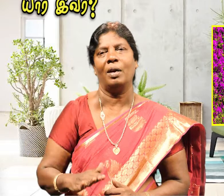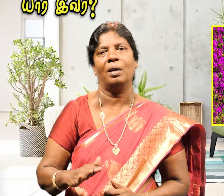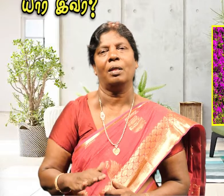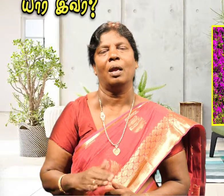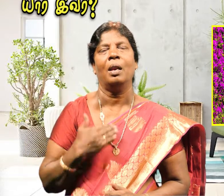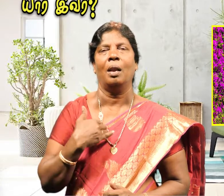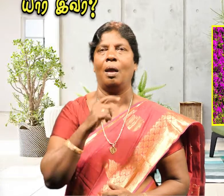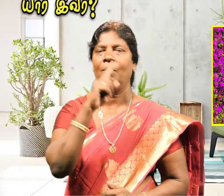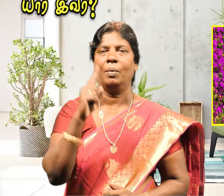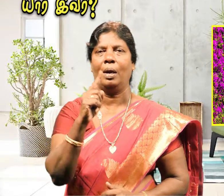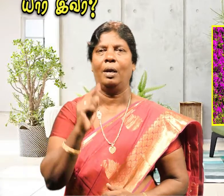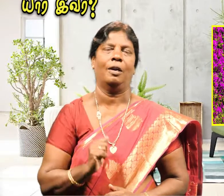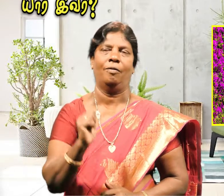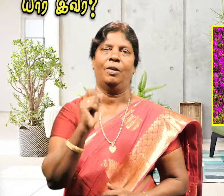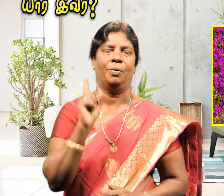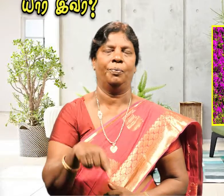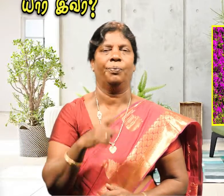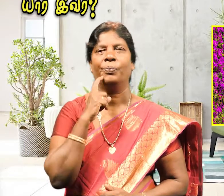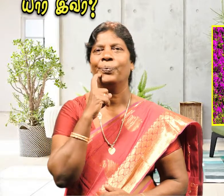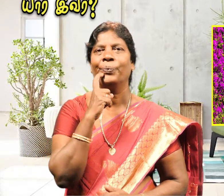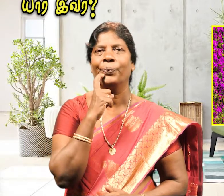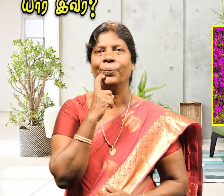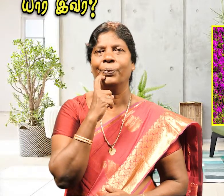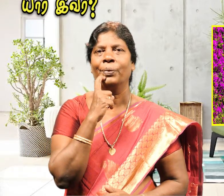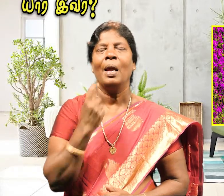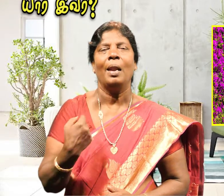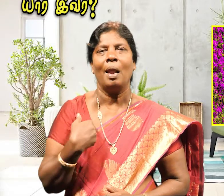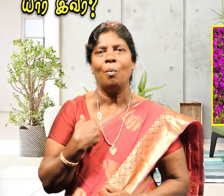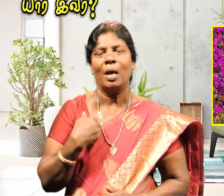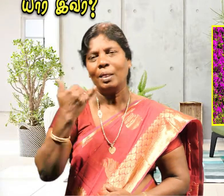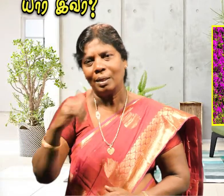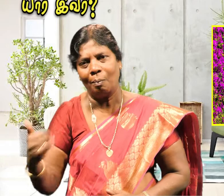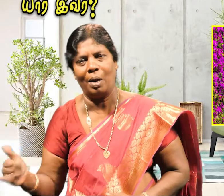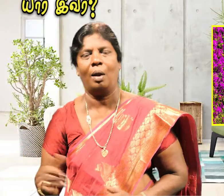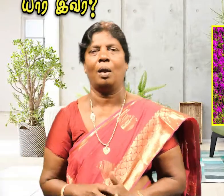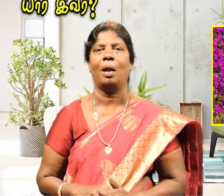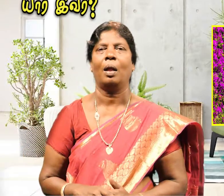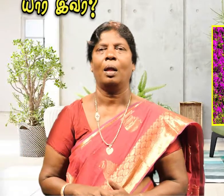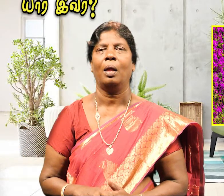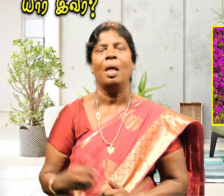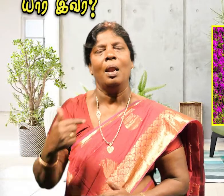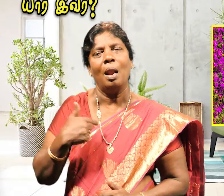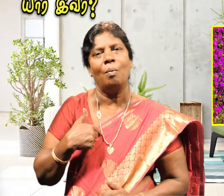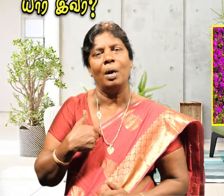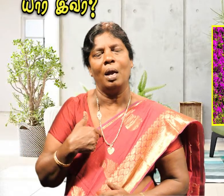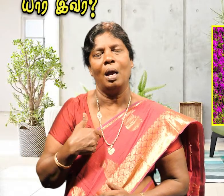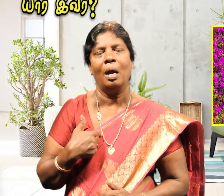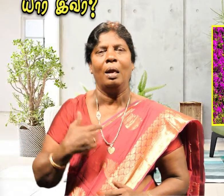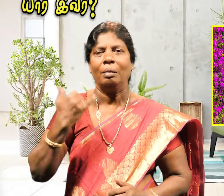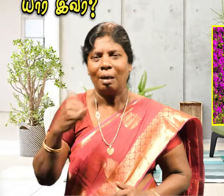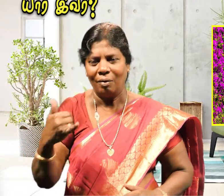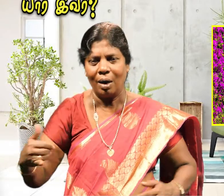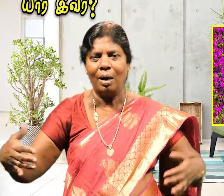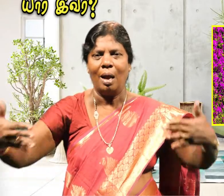எதற்காக வருகிறது என்பதை நாம் கேட்க வேண்டும். இது நம்முடைய தவறினாலேயோ, நம்முடைய